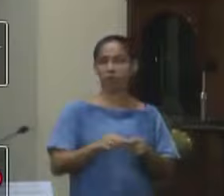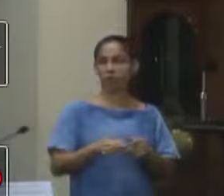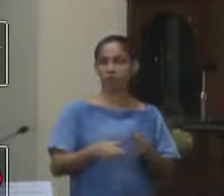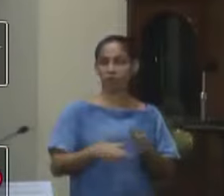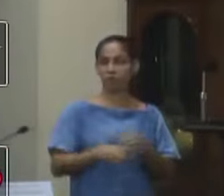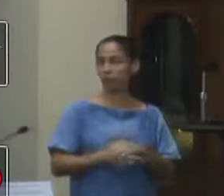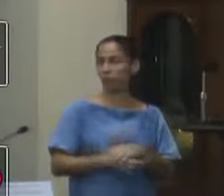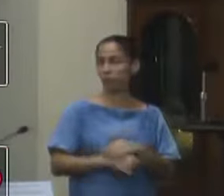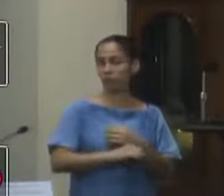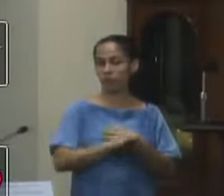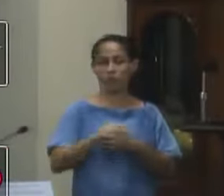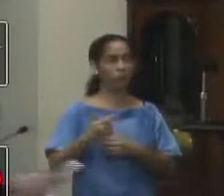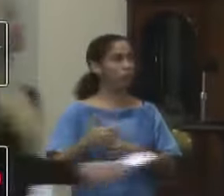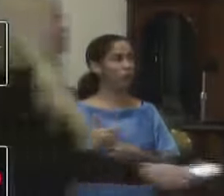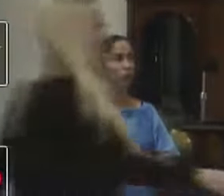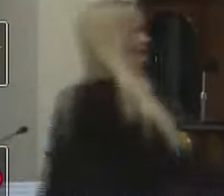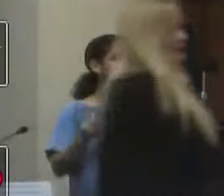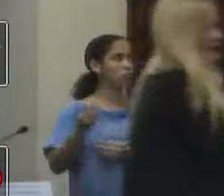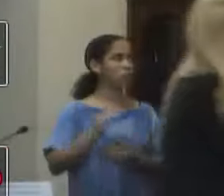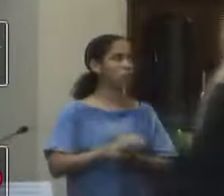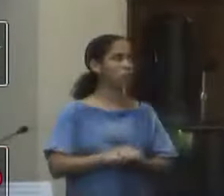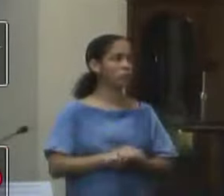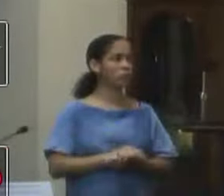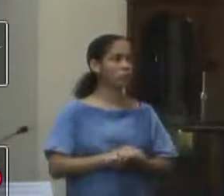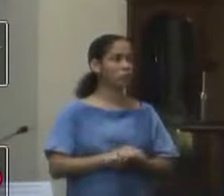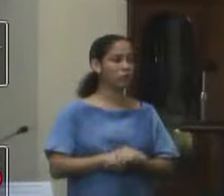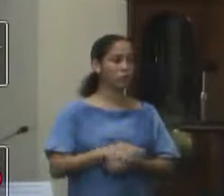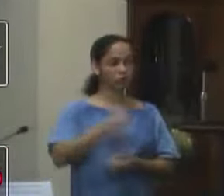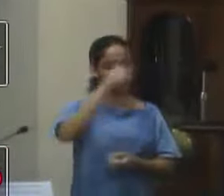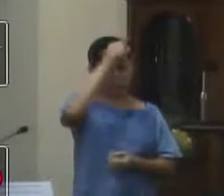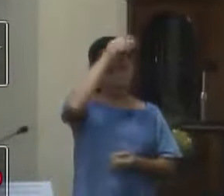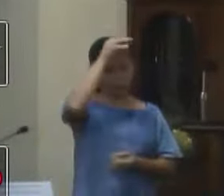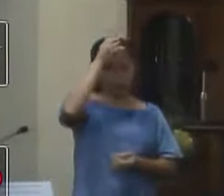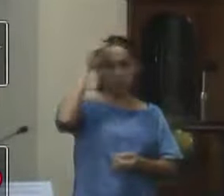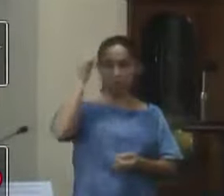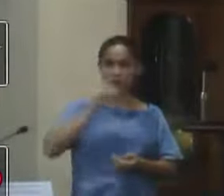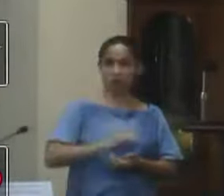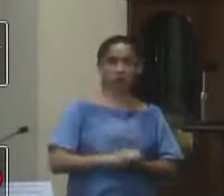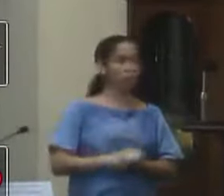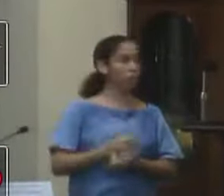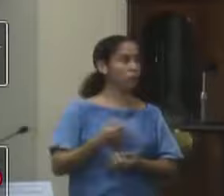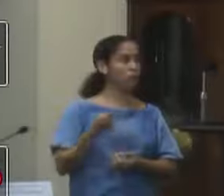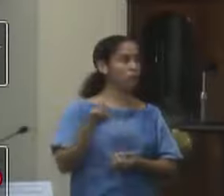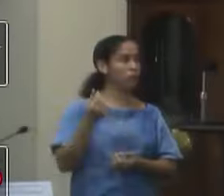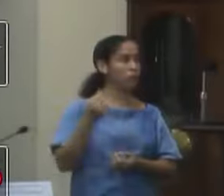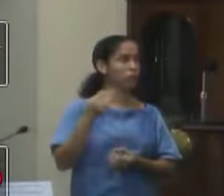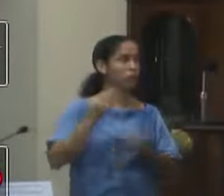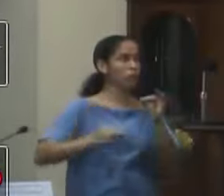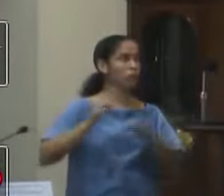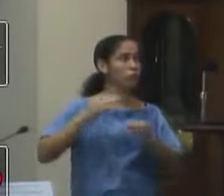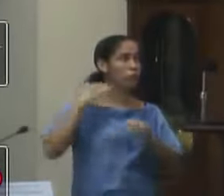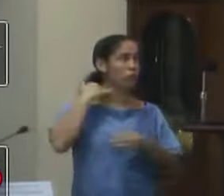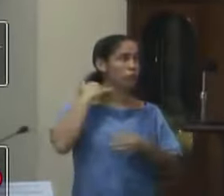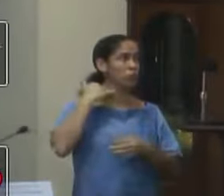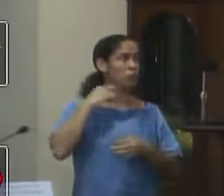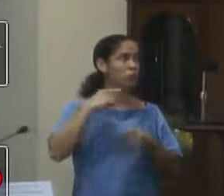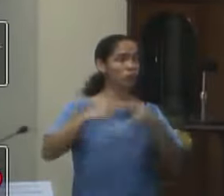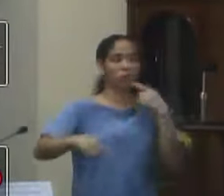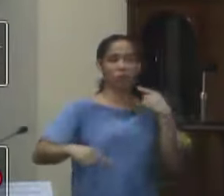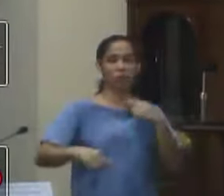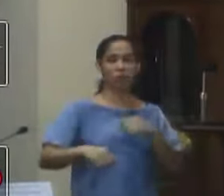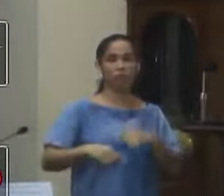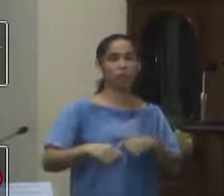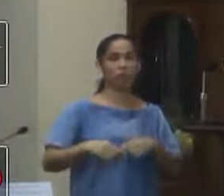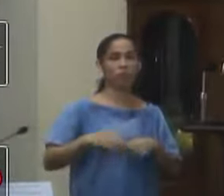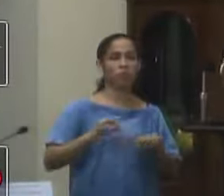sem financeiro, a prefeitura, Rafael, o jurídico da prefeitura, vetou o meu